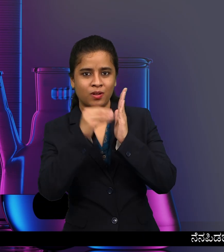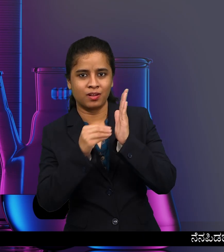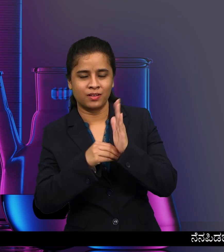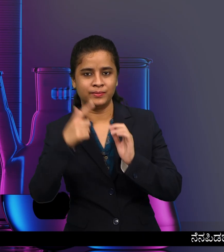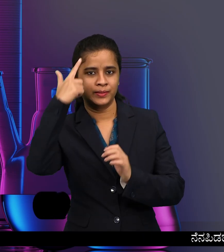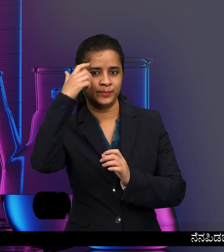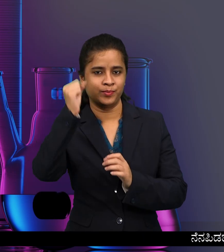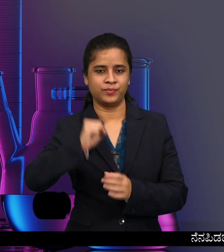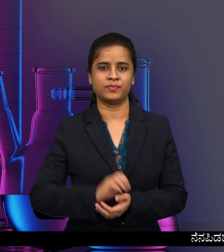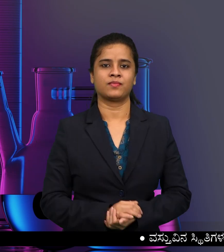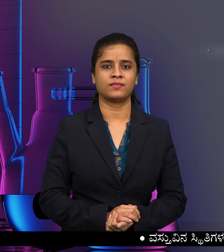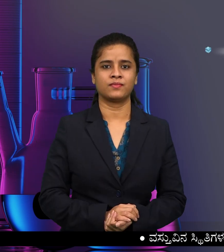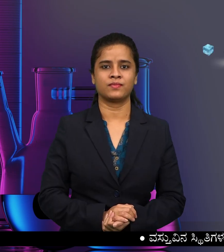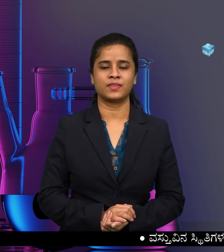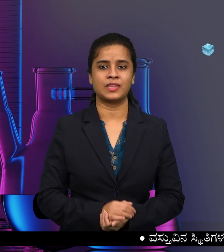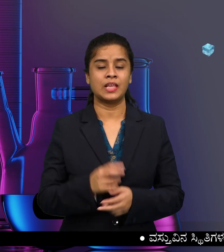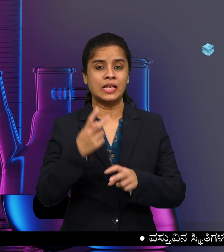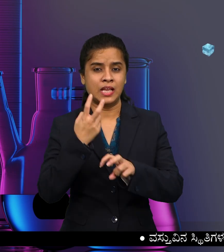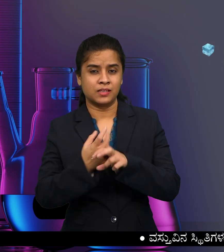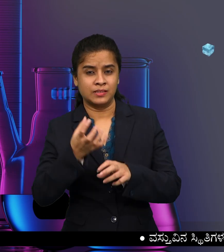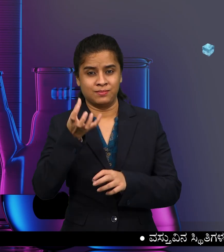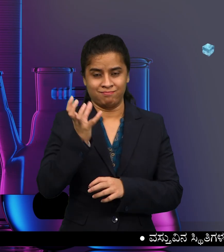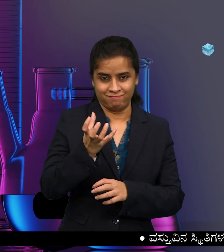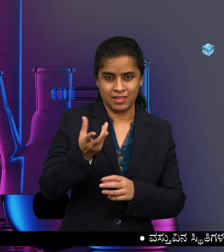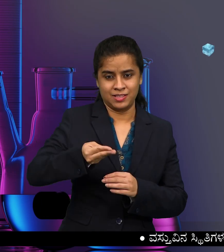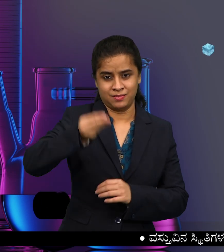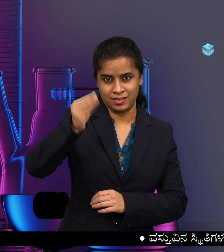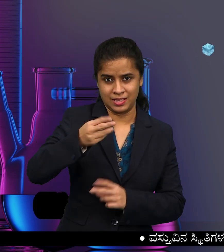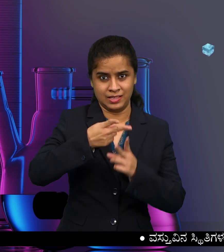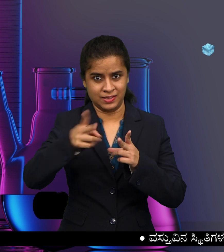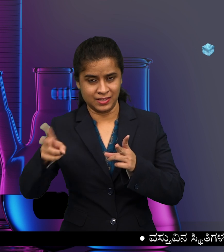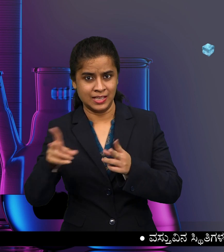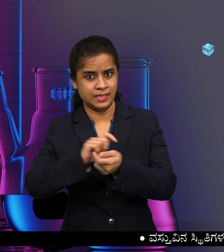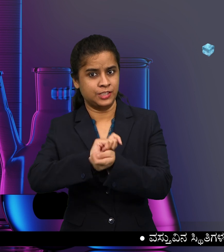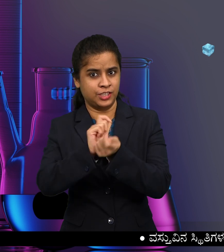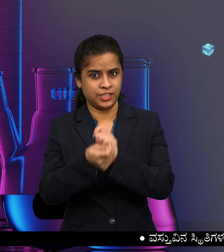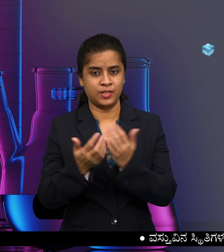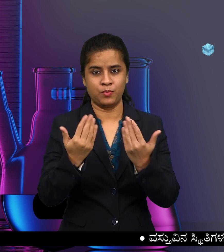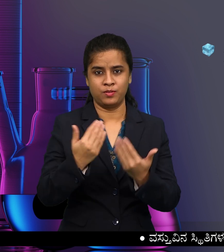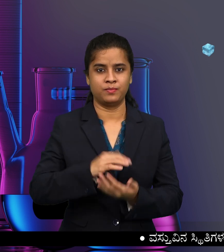ನೆನಪಿಡಬೇಕಾದ ಅಂಶಗಳು: ವಸ್ತುವಿನ ಸ್ಥಿತಿಗಳು ಅಂತರ್ಪರಿವರ್ತಿಸಬಲ್ಲವು.